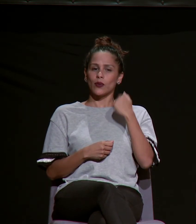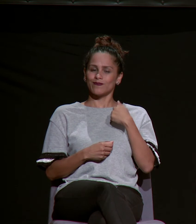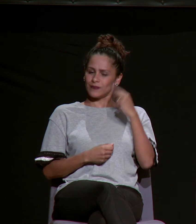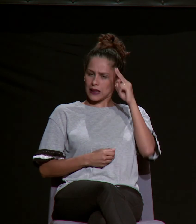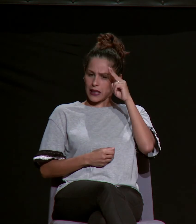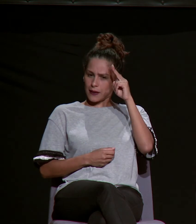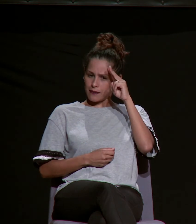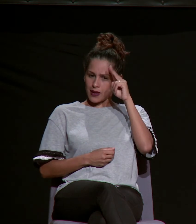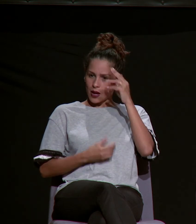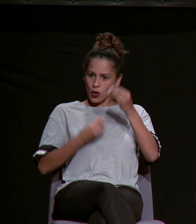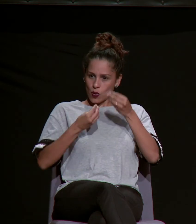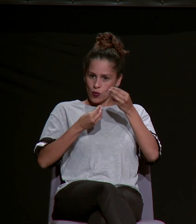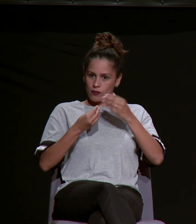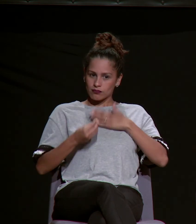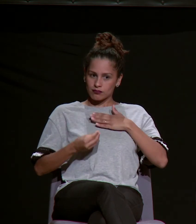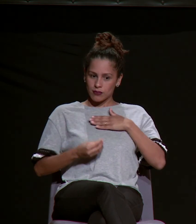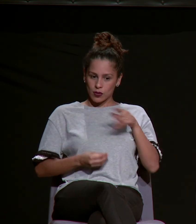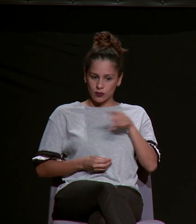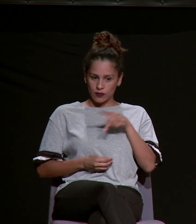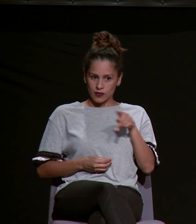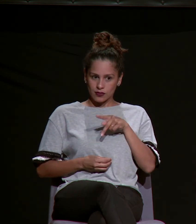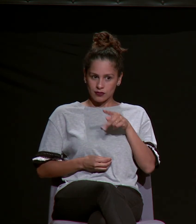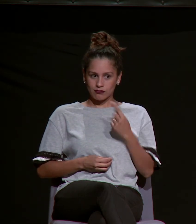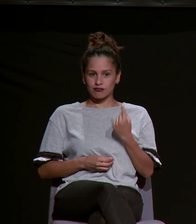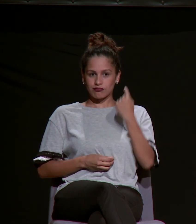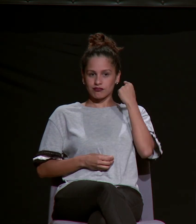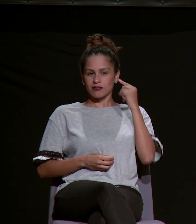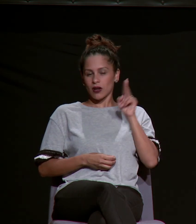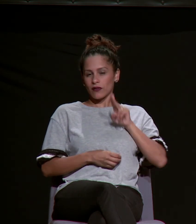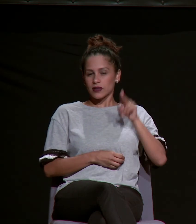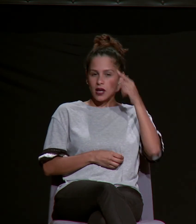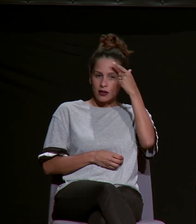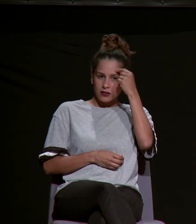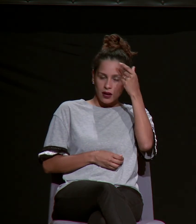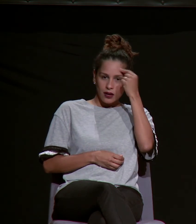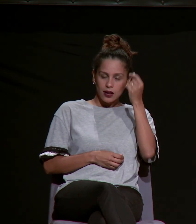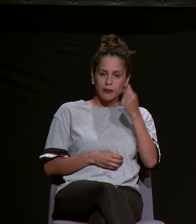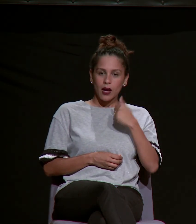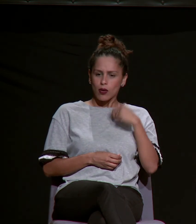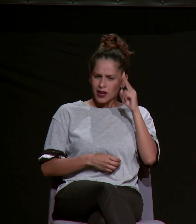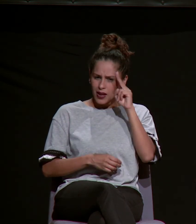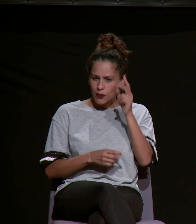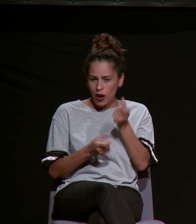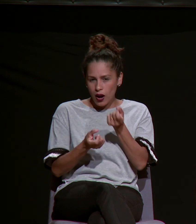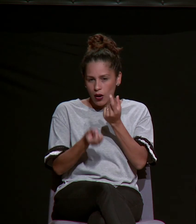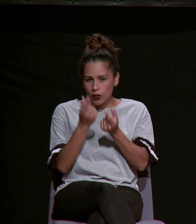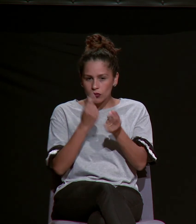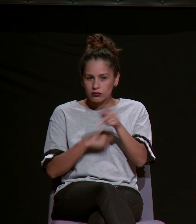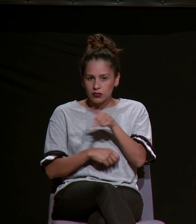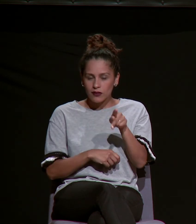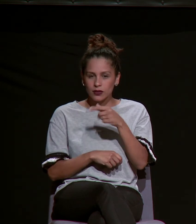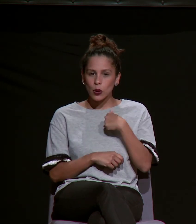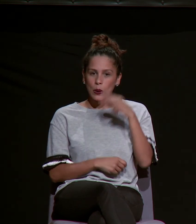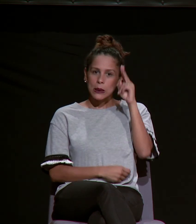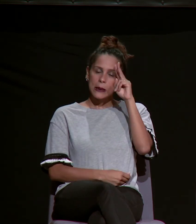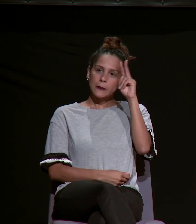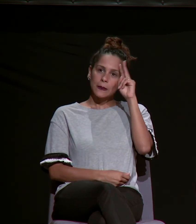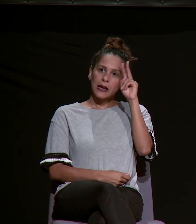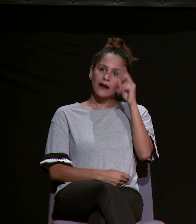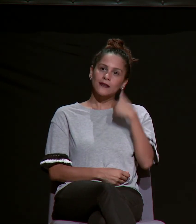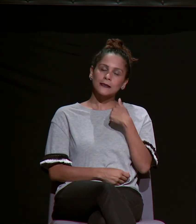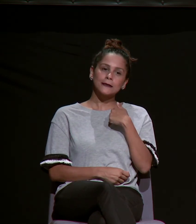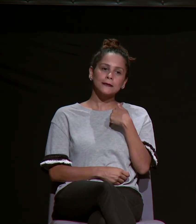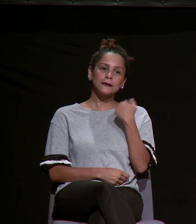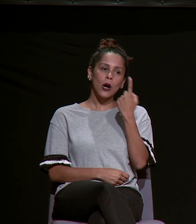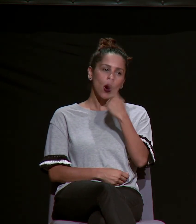universitários. Vocês acharam que eu ia falar da infância, né? Mas tem certos professores que eu me lembro de ter passado horas e horas e horas e horas, e